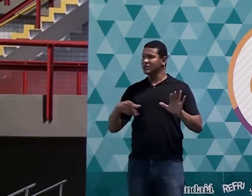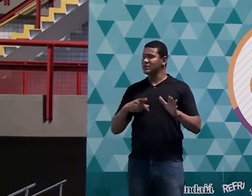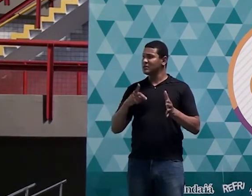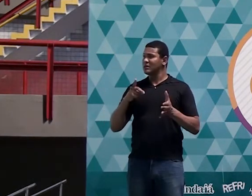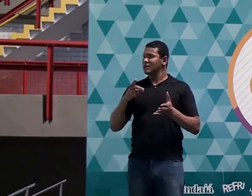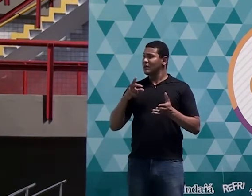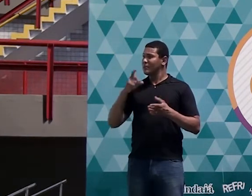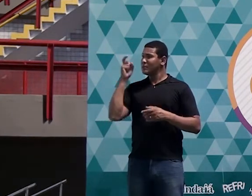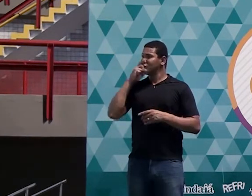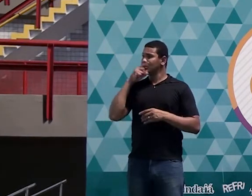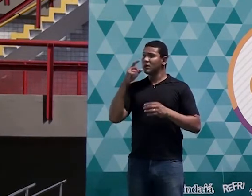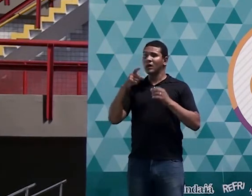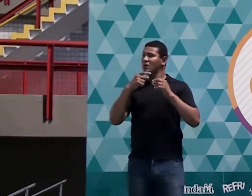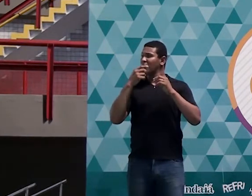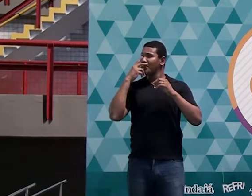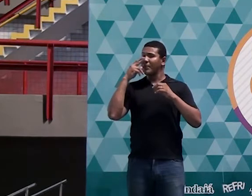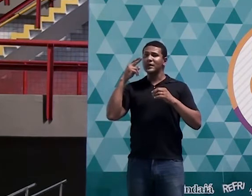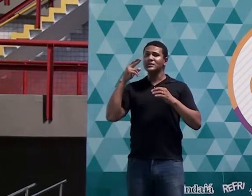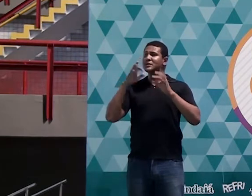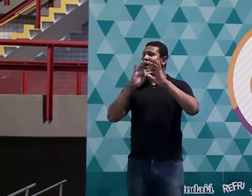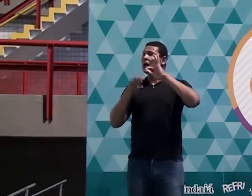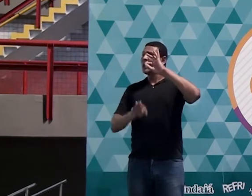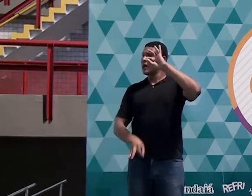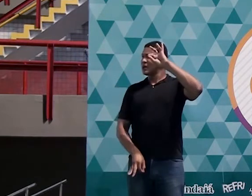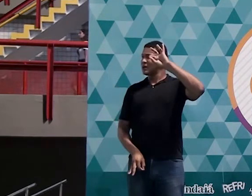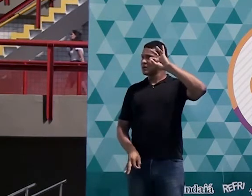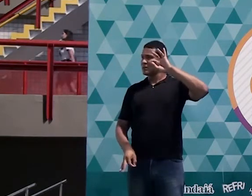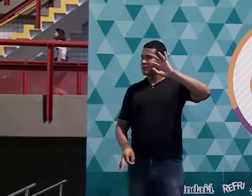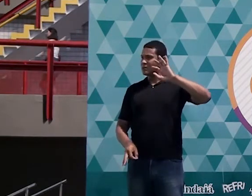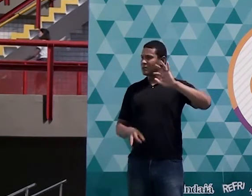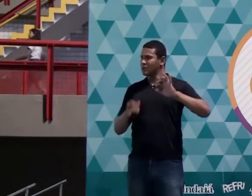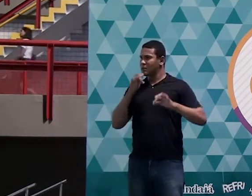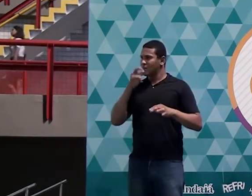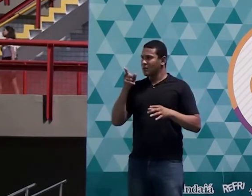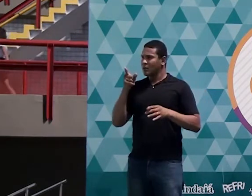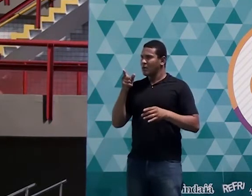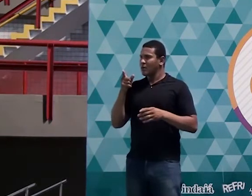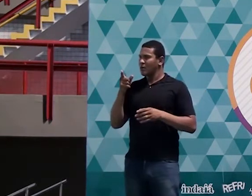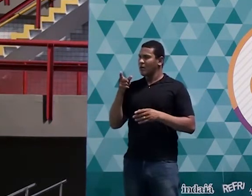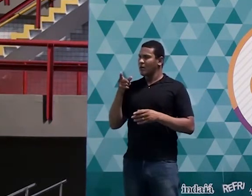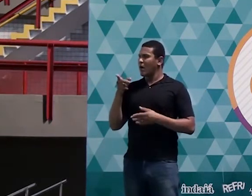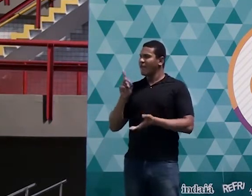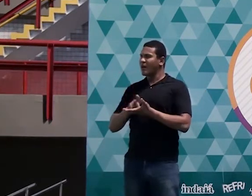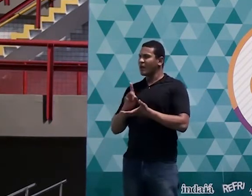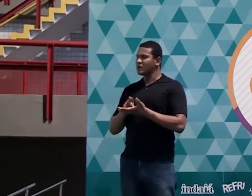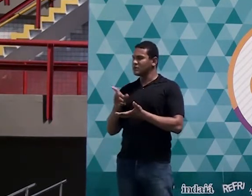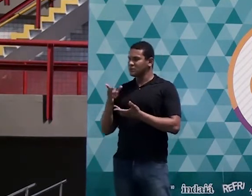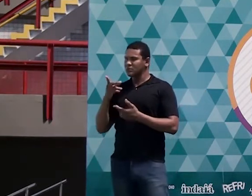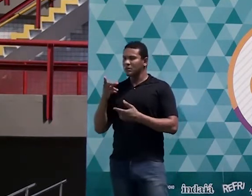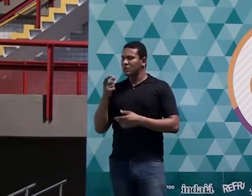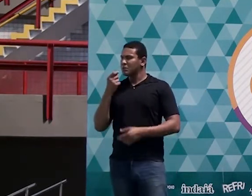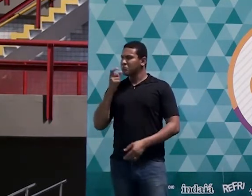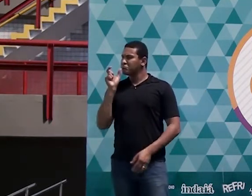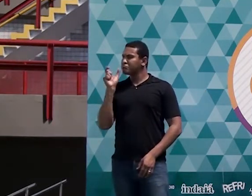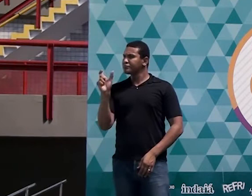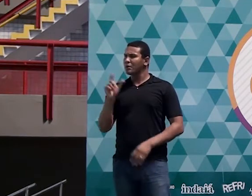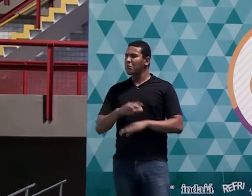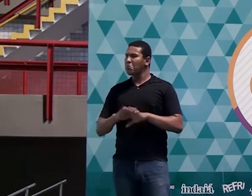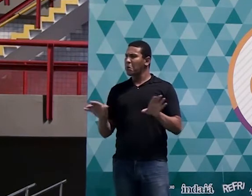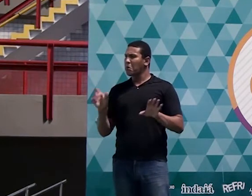curta. A verdade, X. A mentira, aí tu inventa não sei quantas teorias de conspiração, ainda faz um documentário na história de